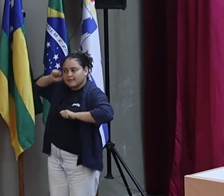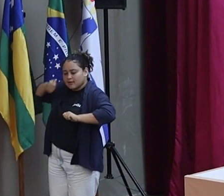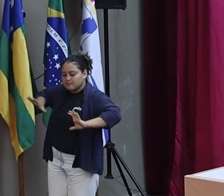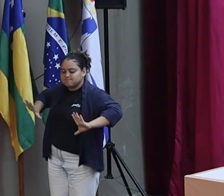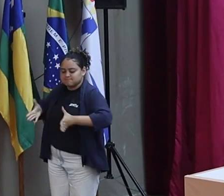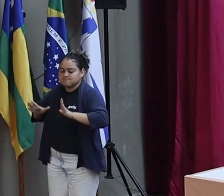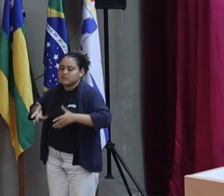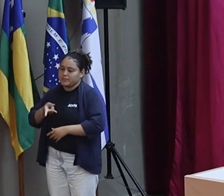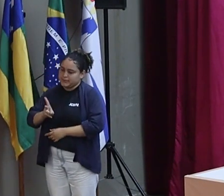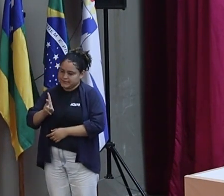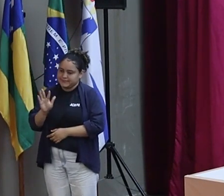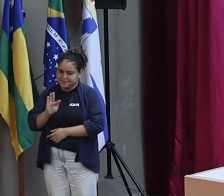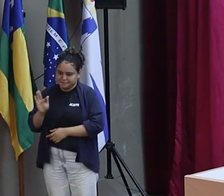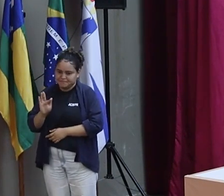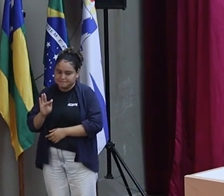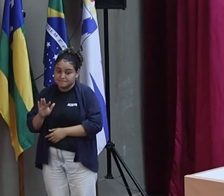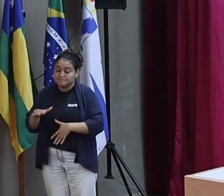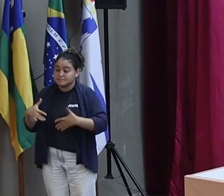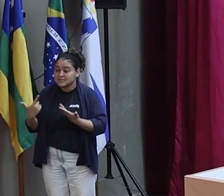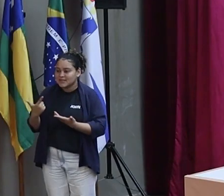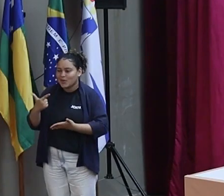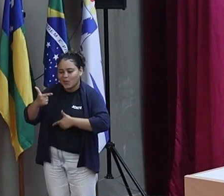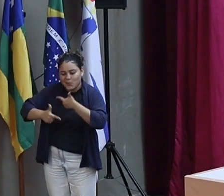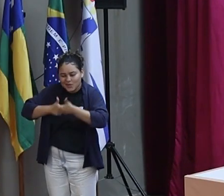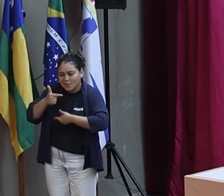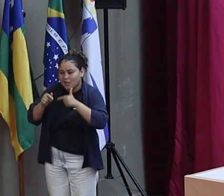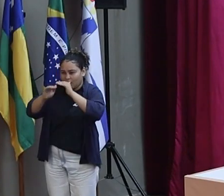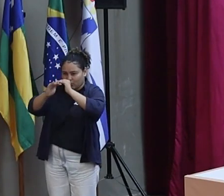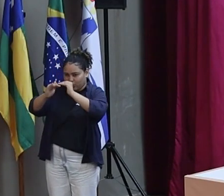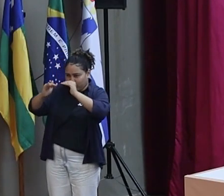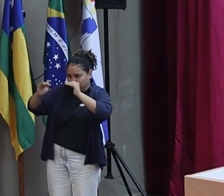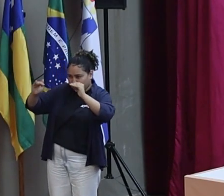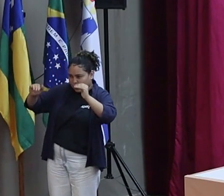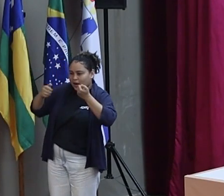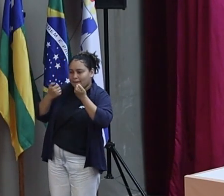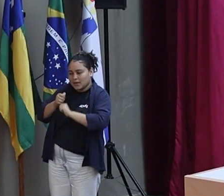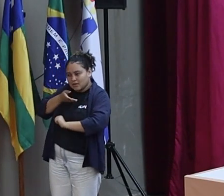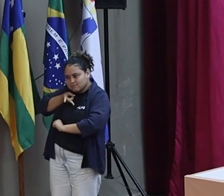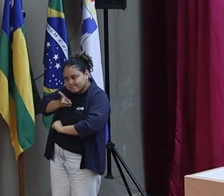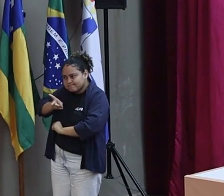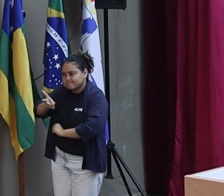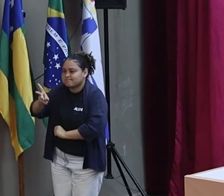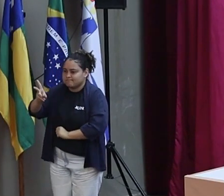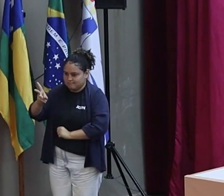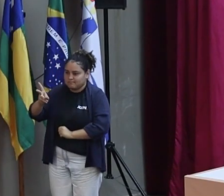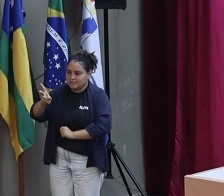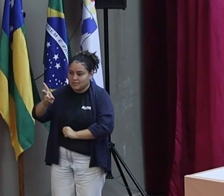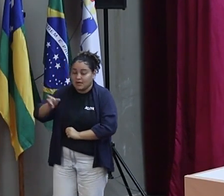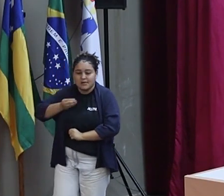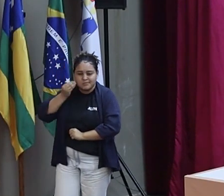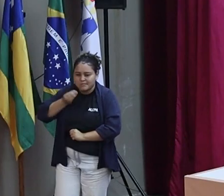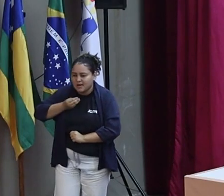na universidade, né? Então, é justamente esse trabalho de horizontalidade, de continuação. Então, as experiências